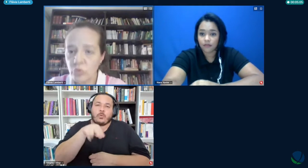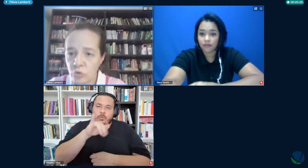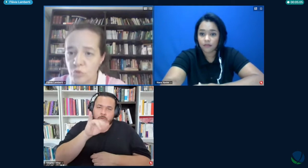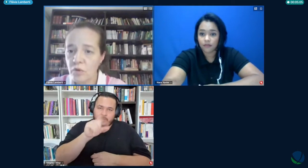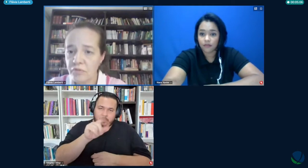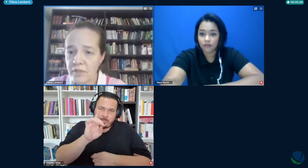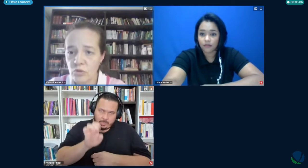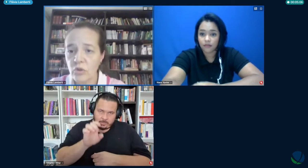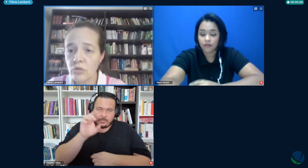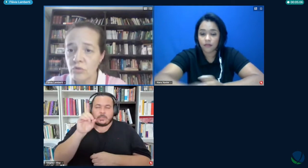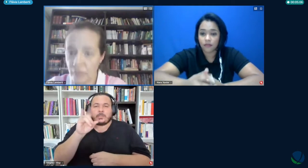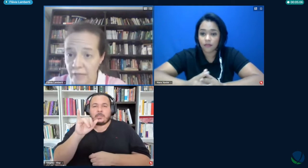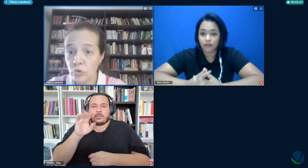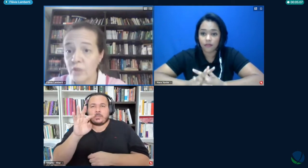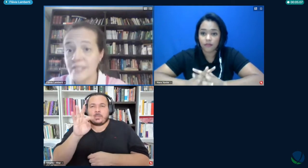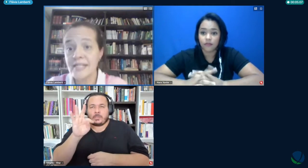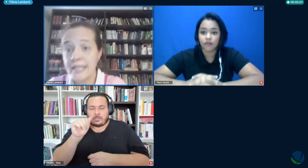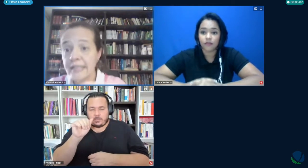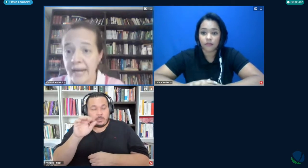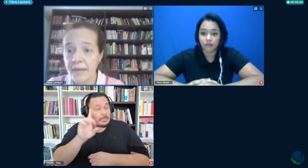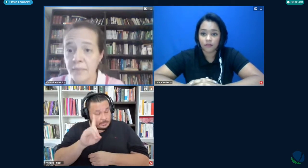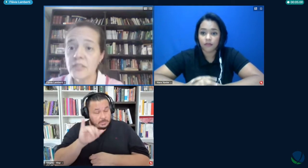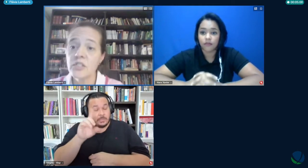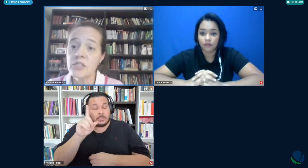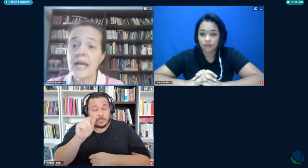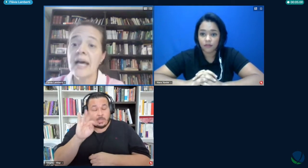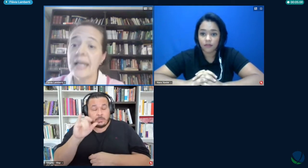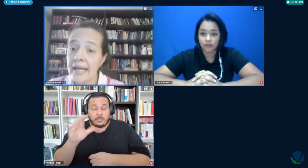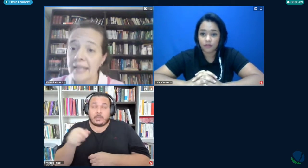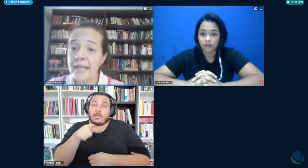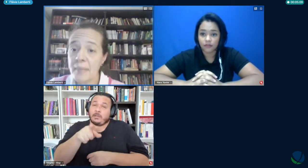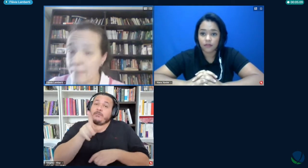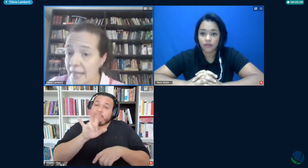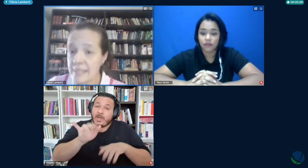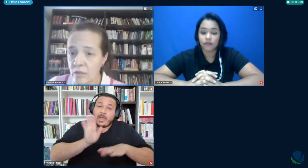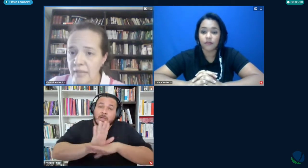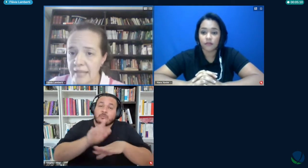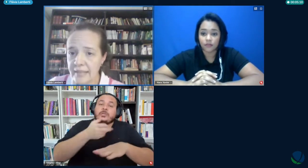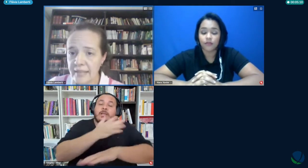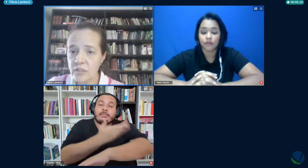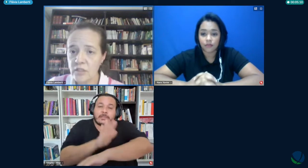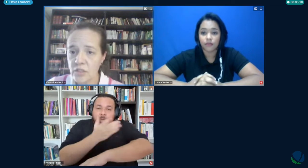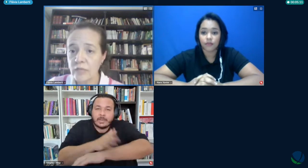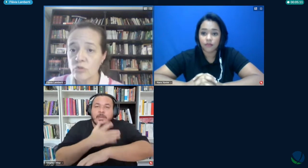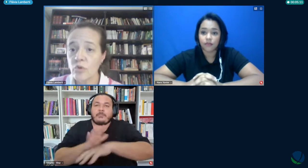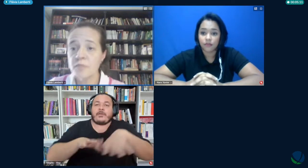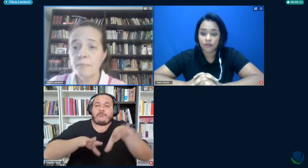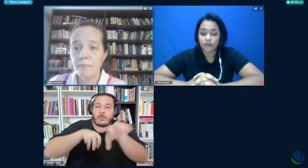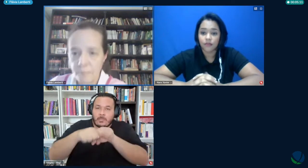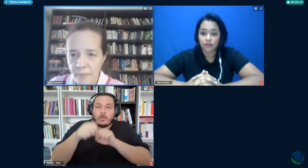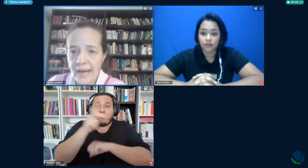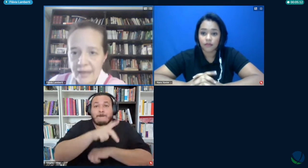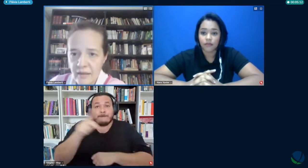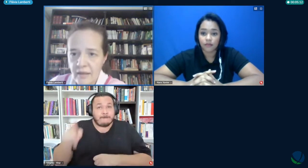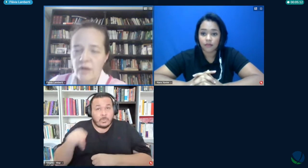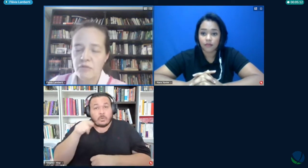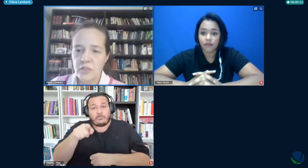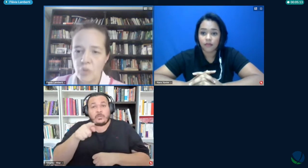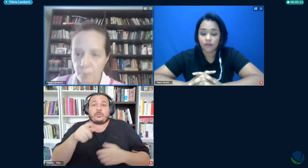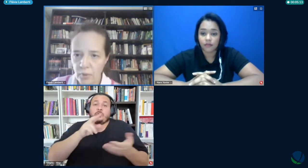formação dos professores, dos tradutores e intérpretes na preparação de traduções